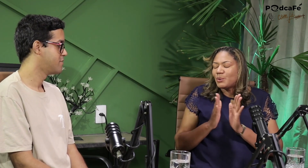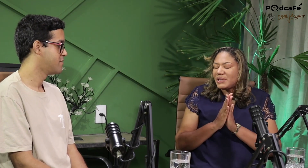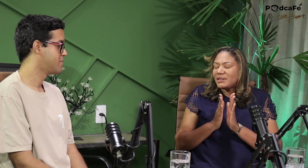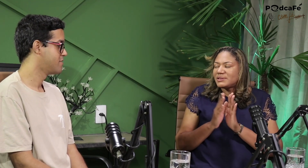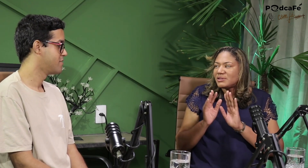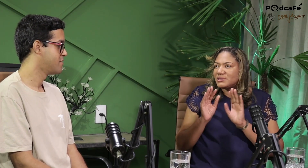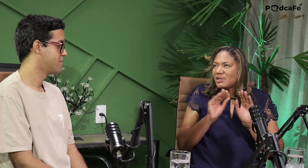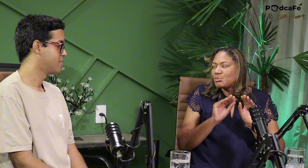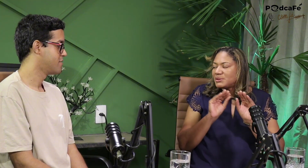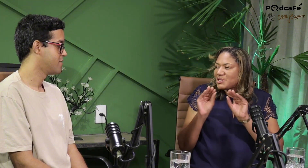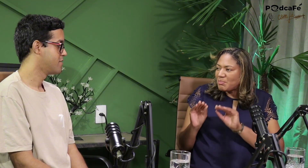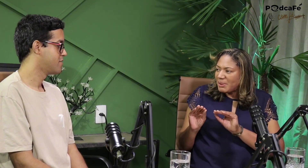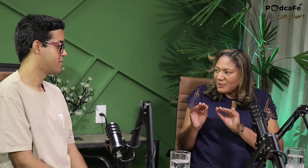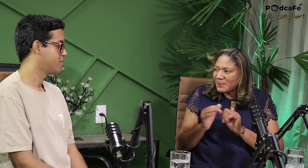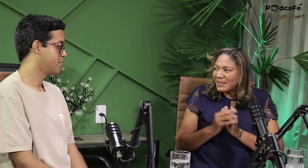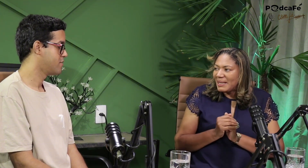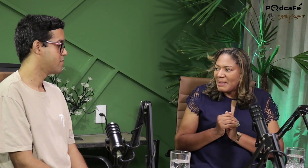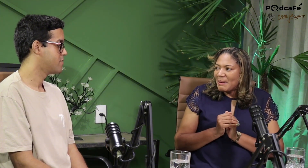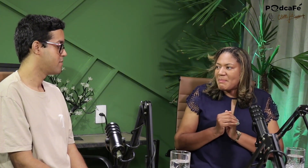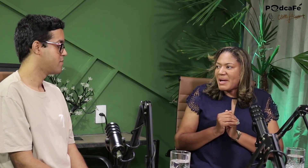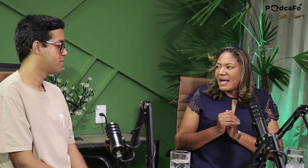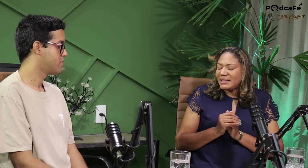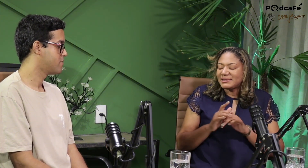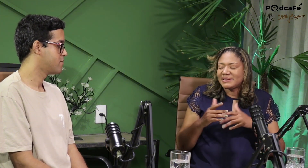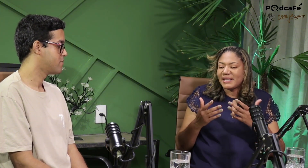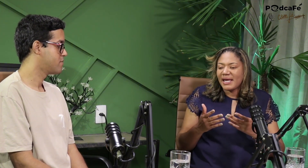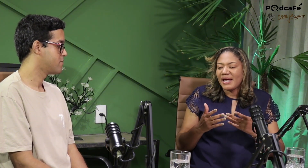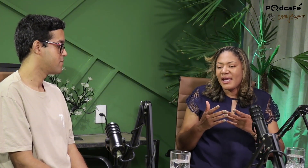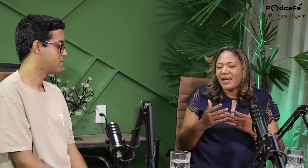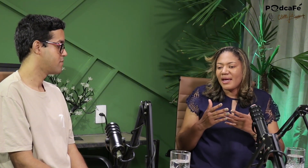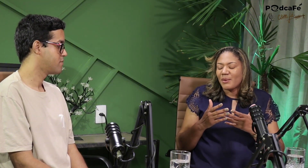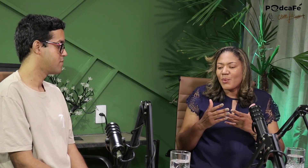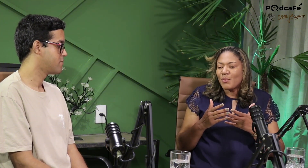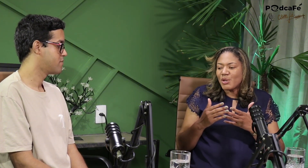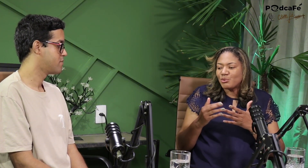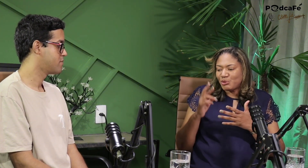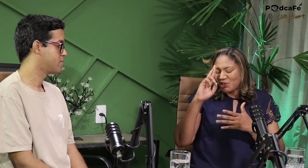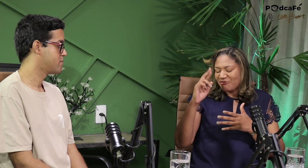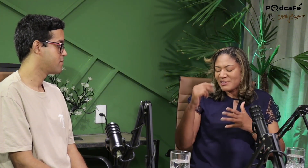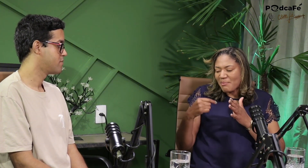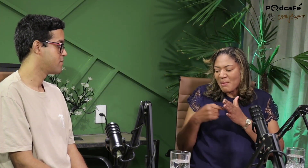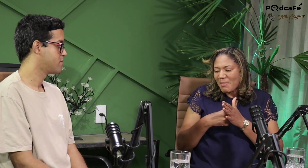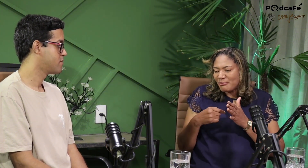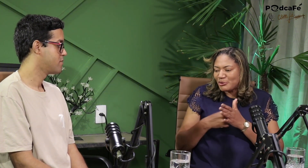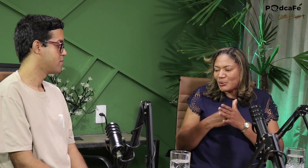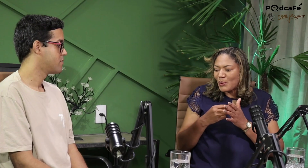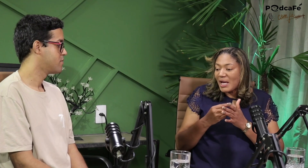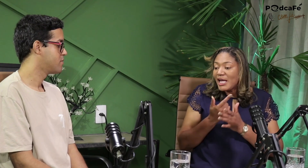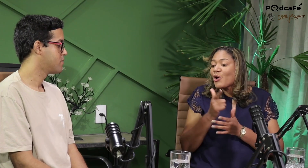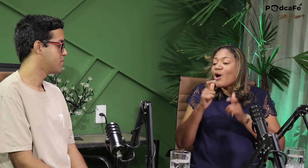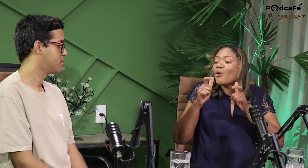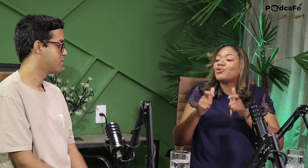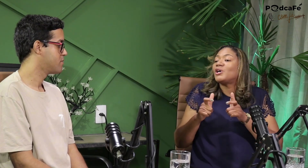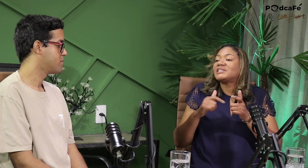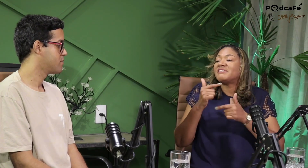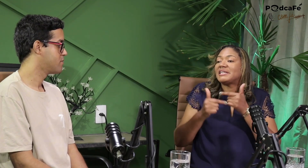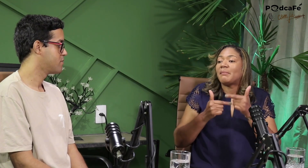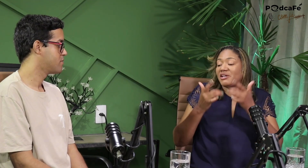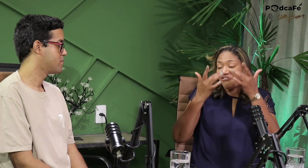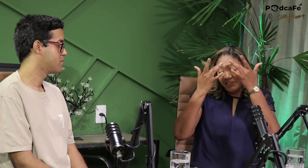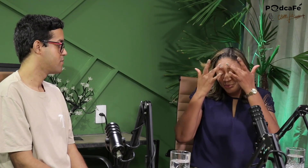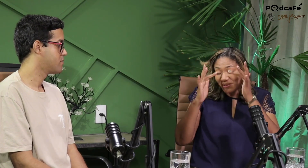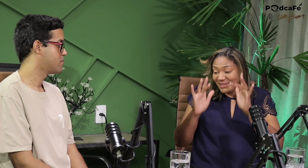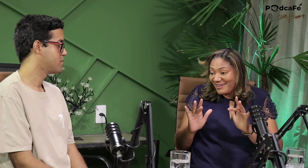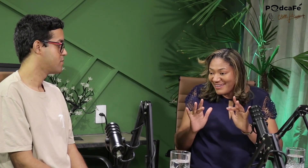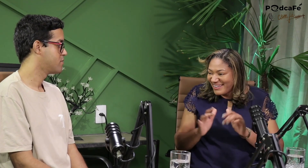aí eu orei e disse assim, eu quero mudar de emprego. Mas o meu chefe na época me perguntou, e qual é o outro lugar que você vai